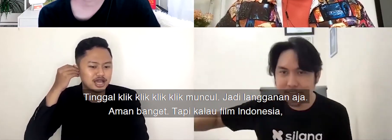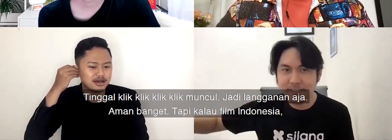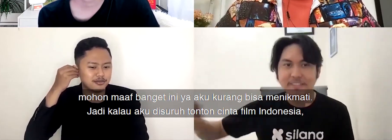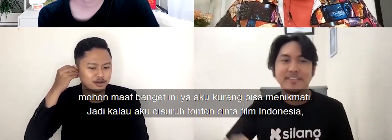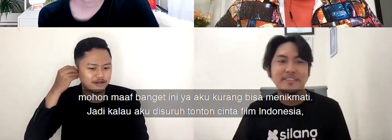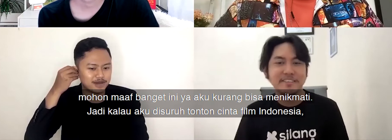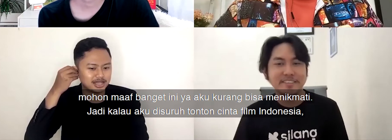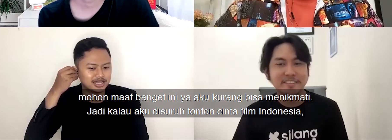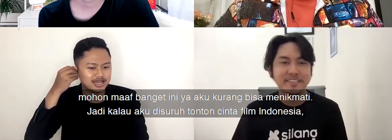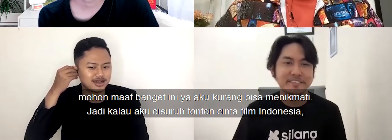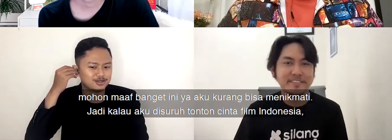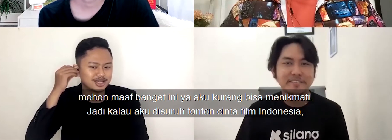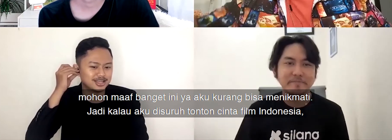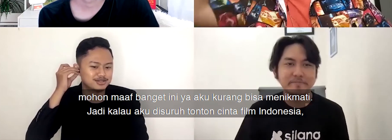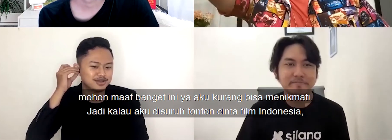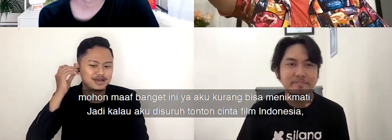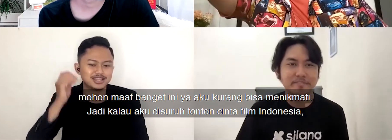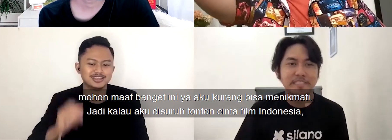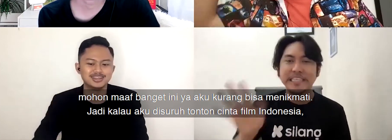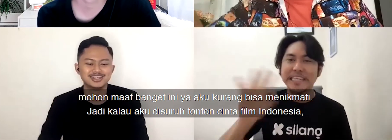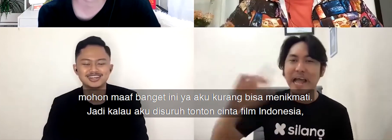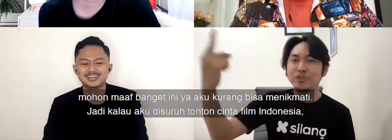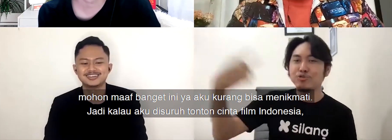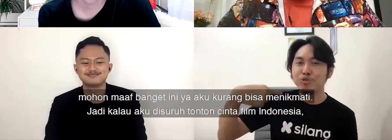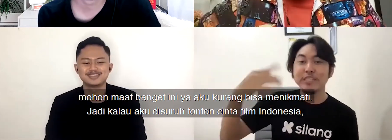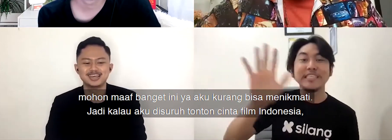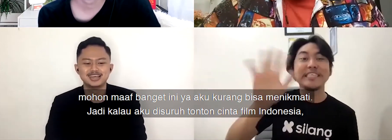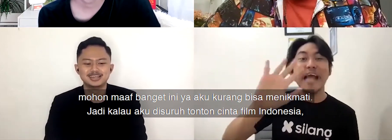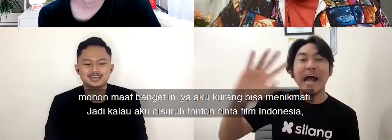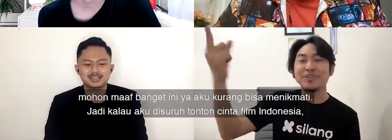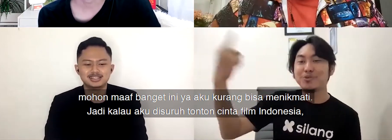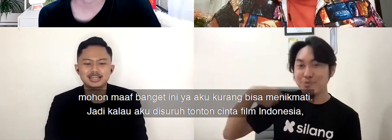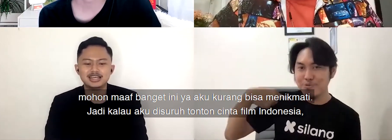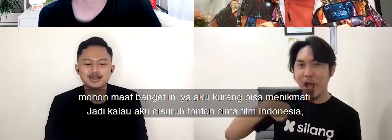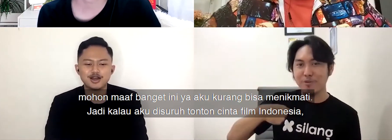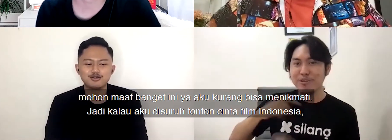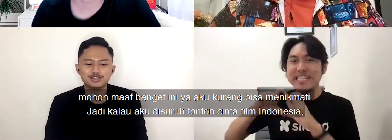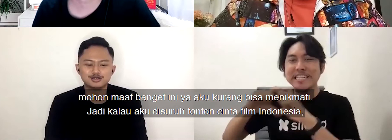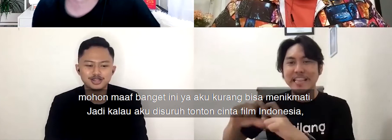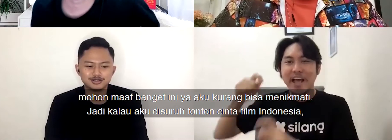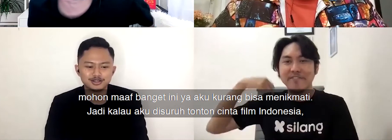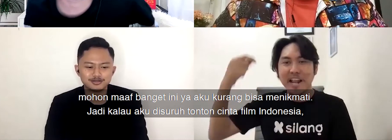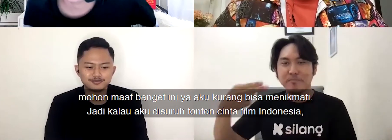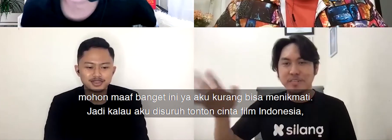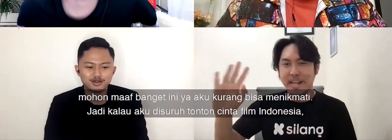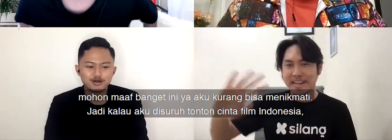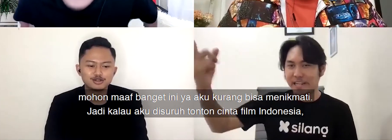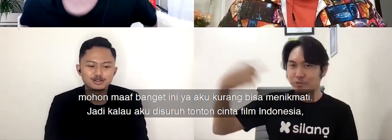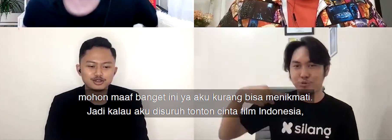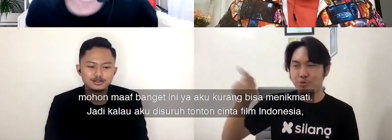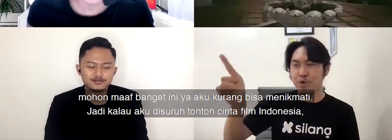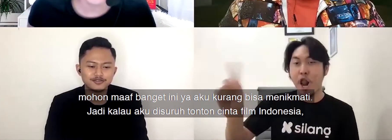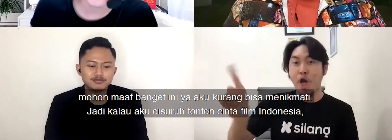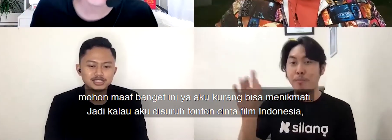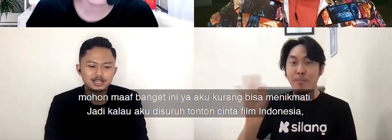juga menset mohon maaf banget ini ya kekuatan lebih lapor disuruh ditutup